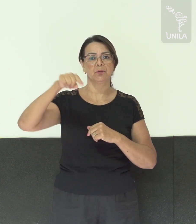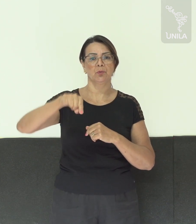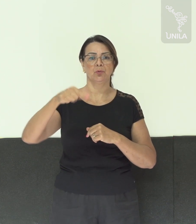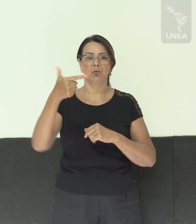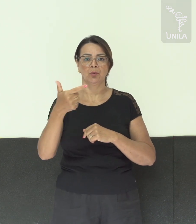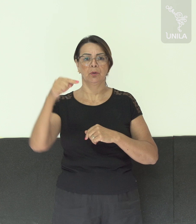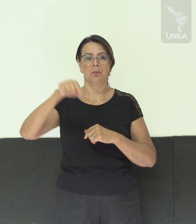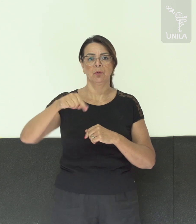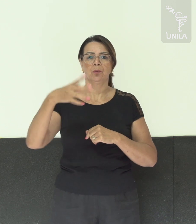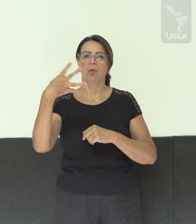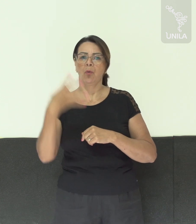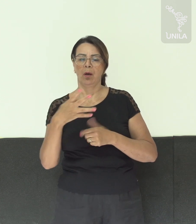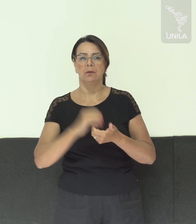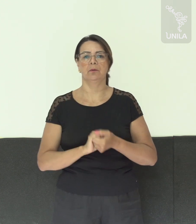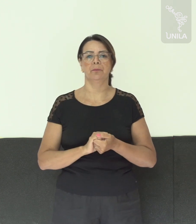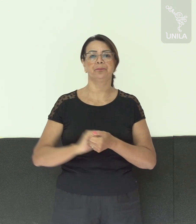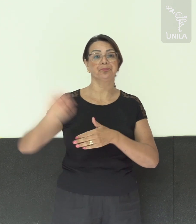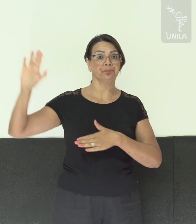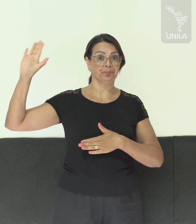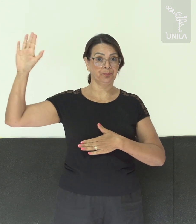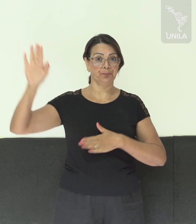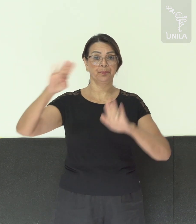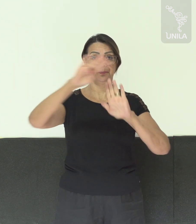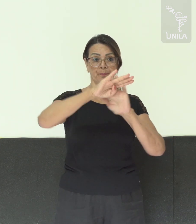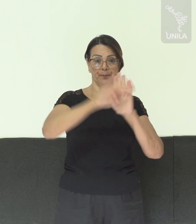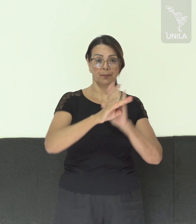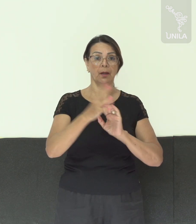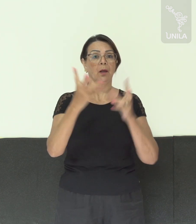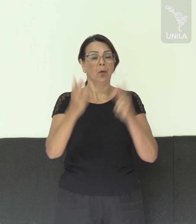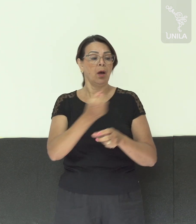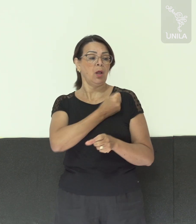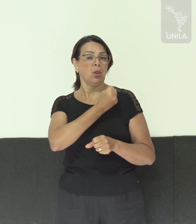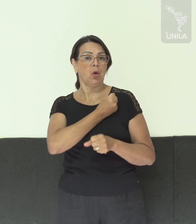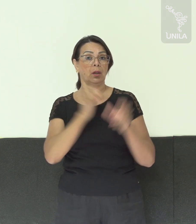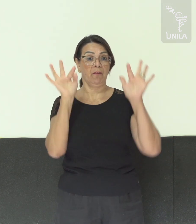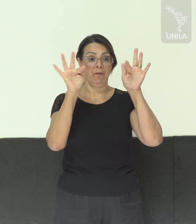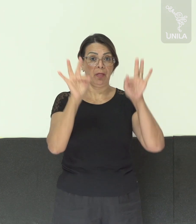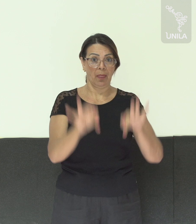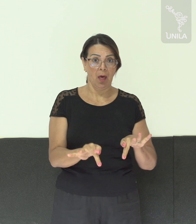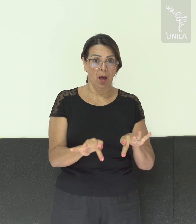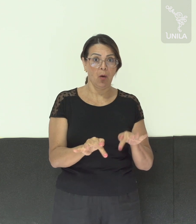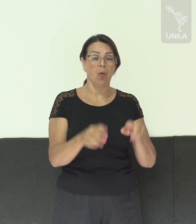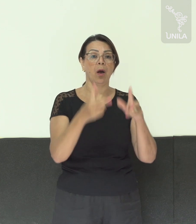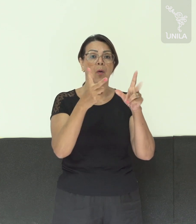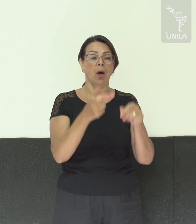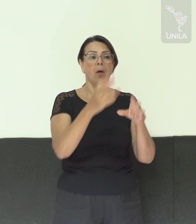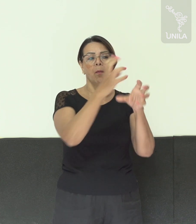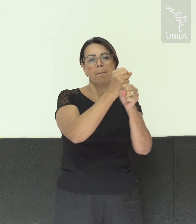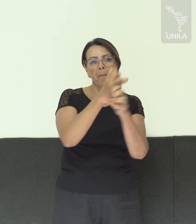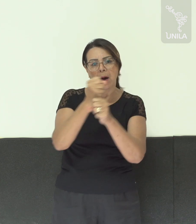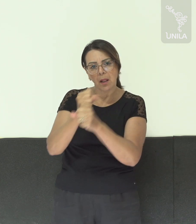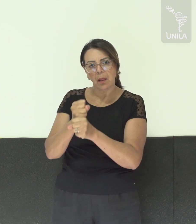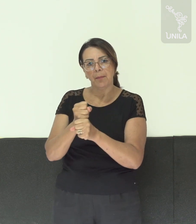7.2.4. Os candidatos serão classificados de acordo com a nota final referente à média aritmética simples das